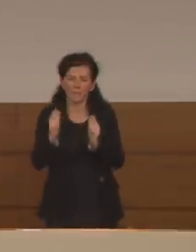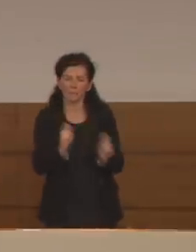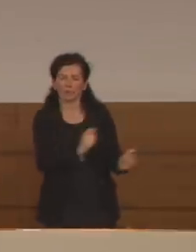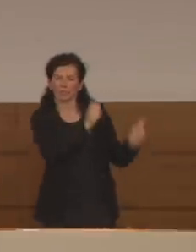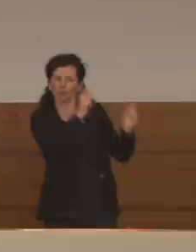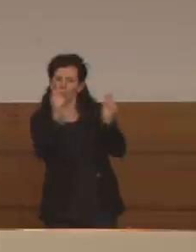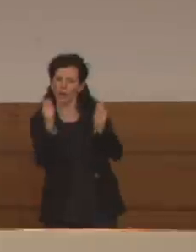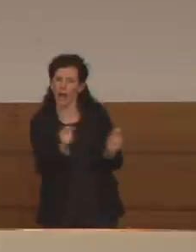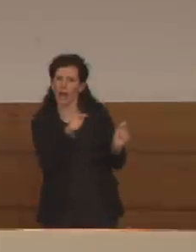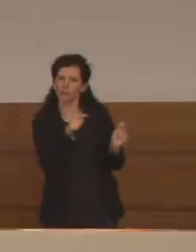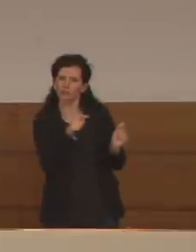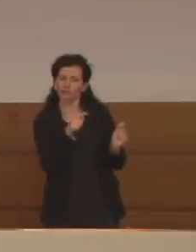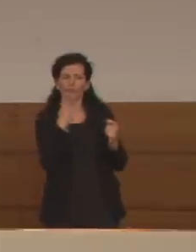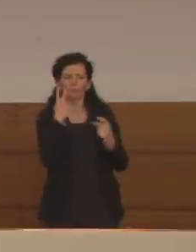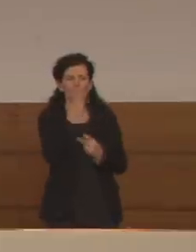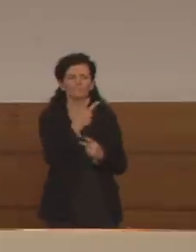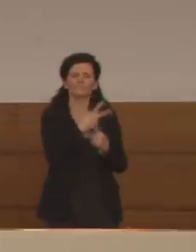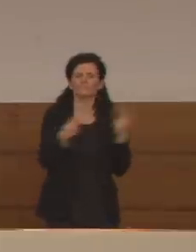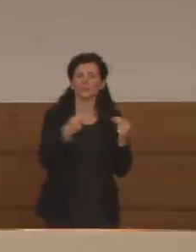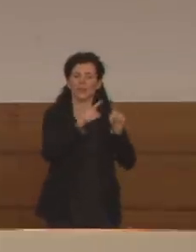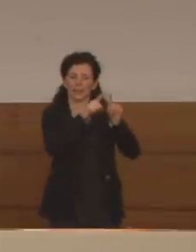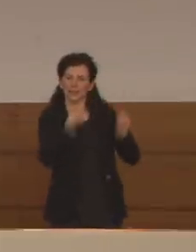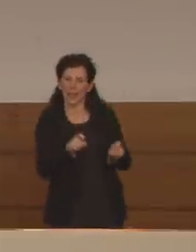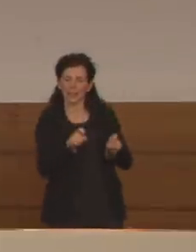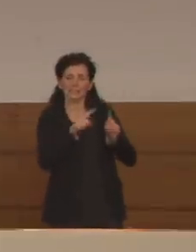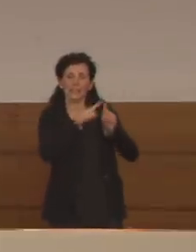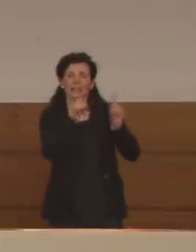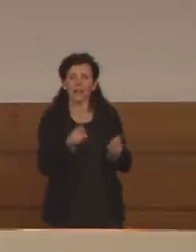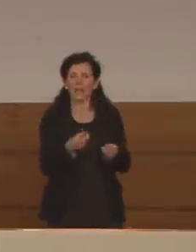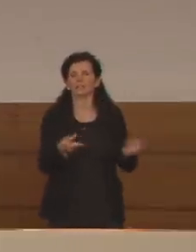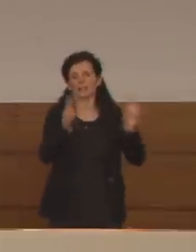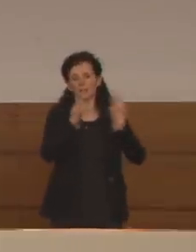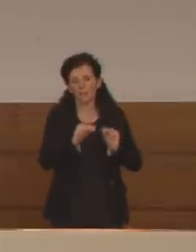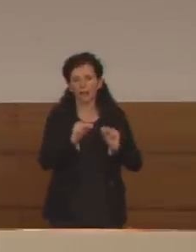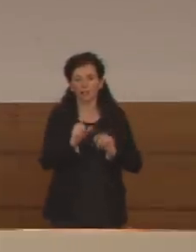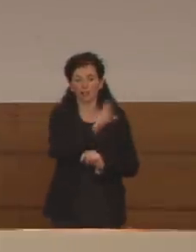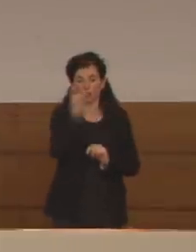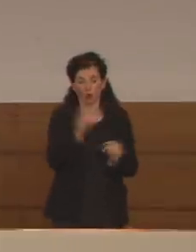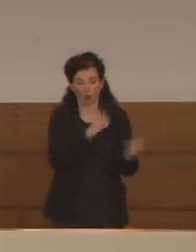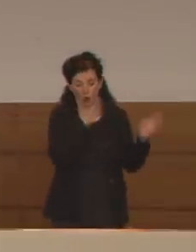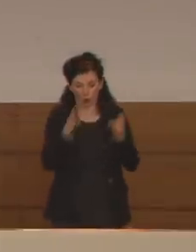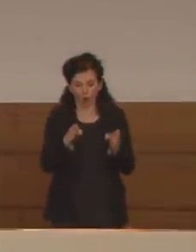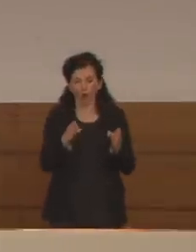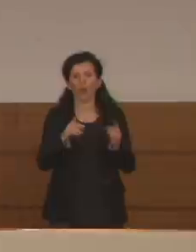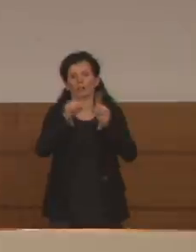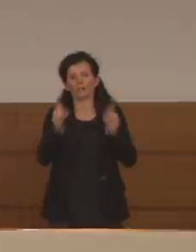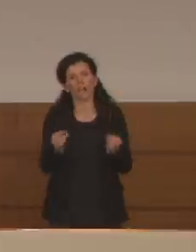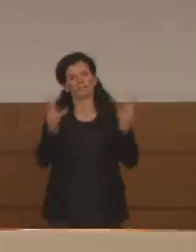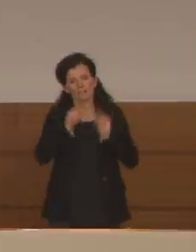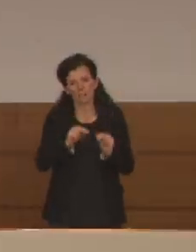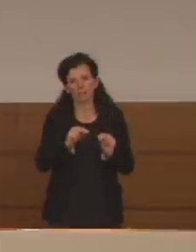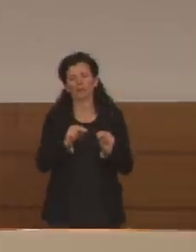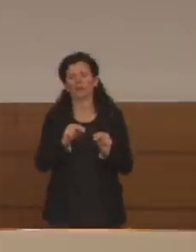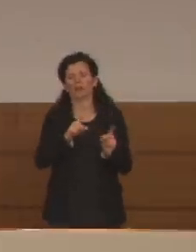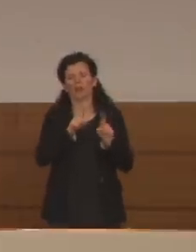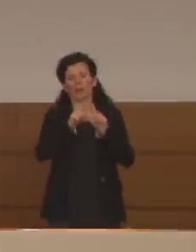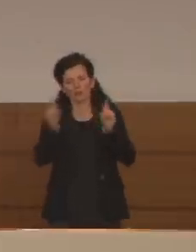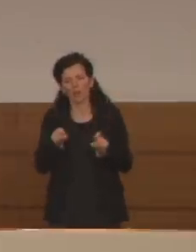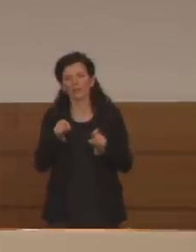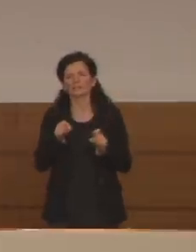con test ripetuti a ogni n giorni è ai calciatori sinceramente mi sembra un po